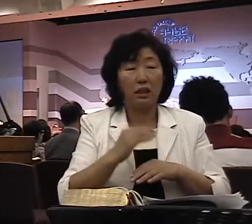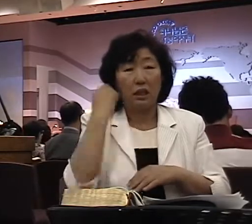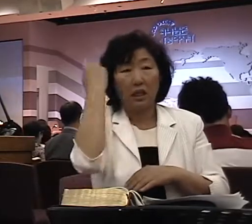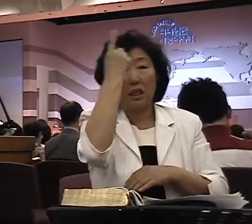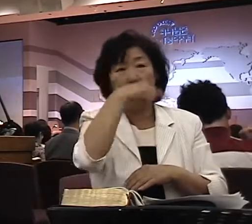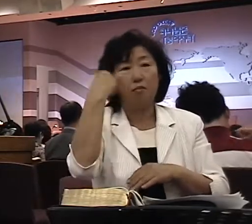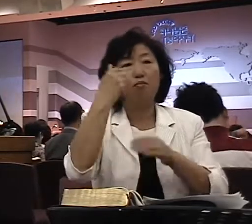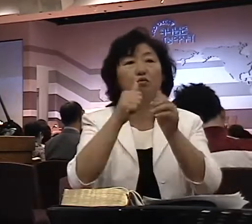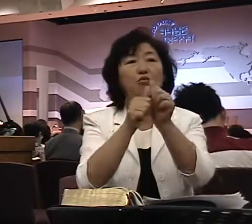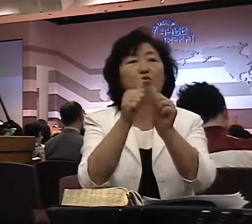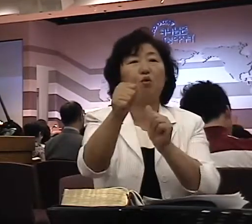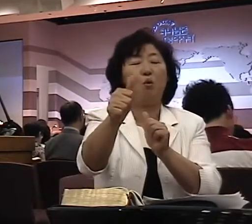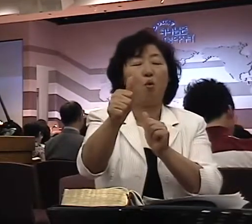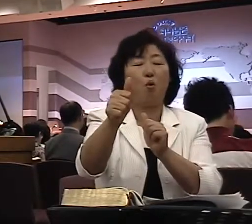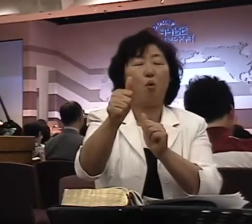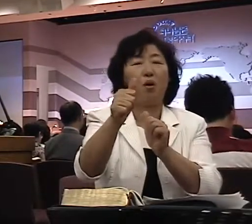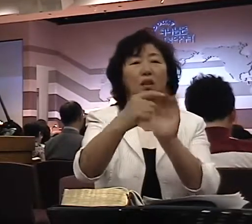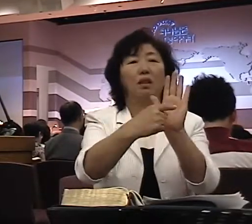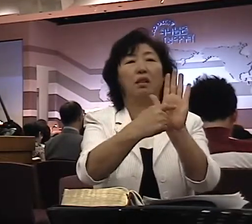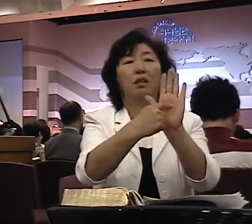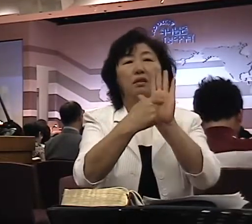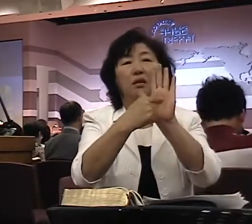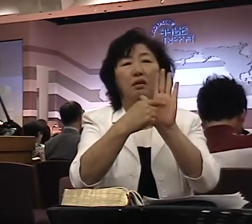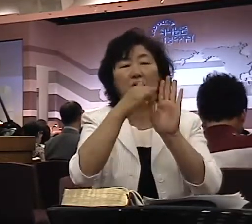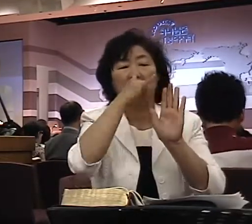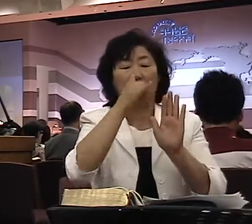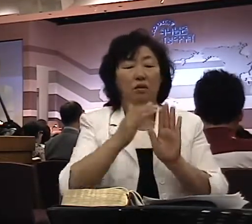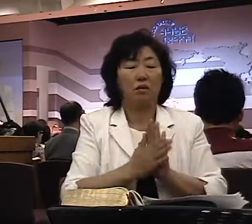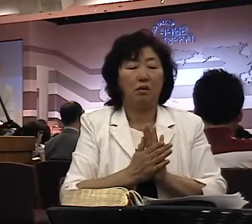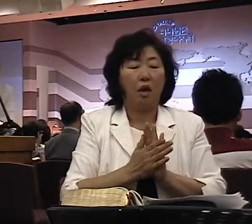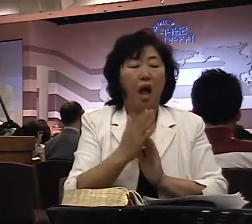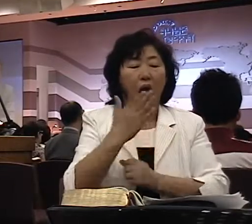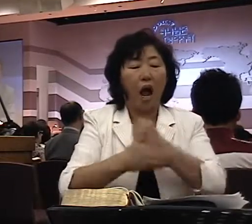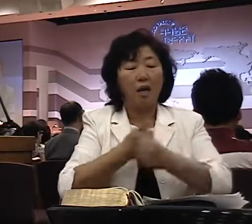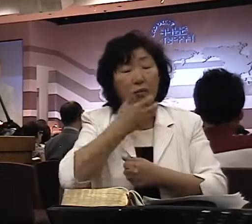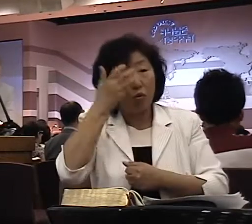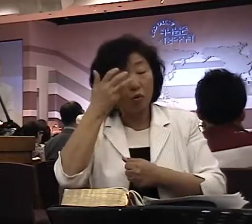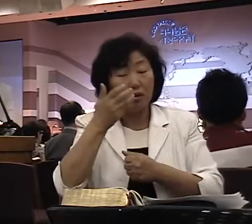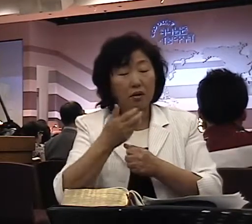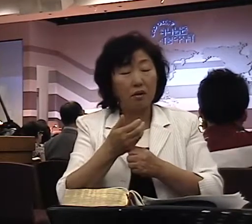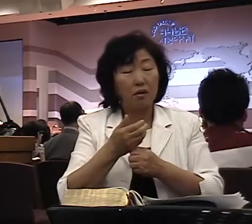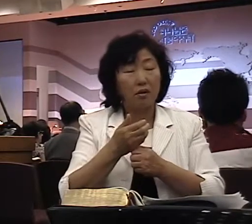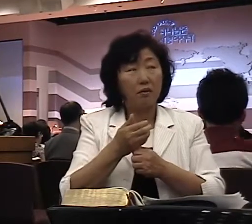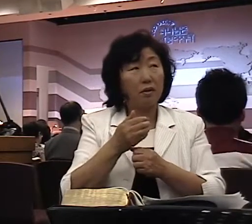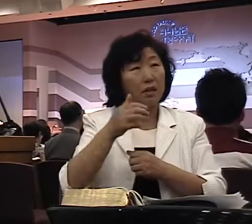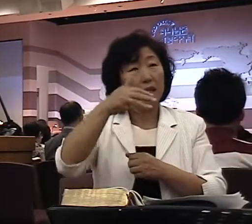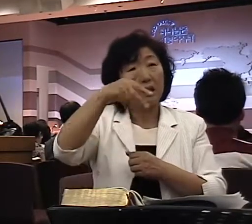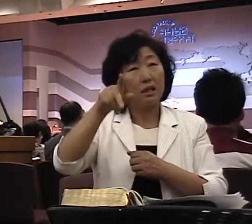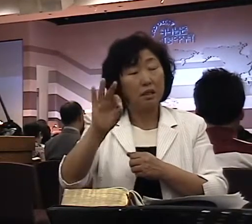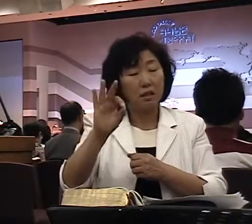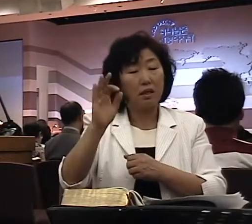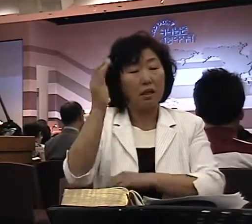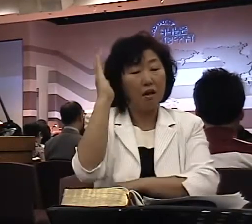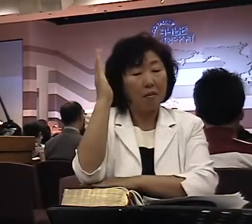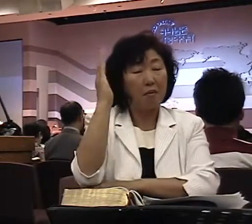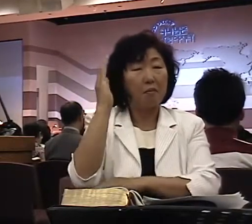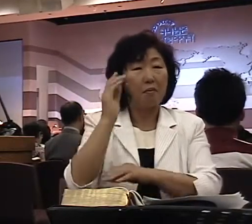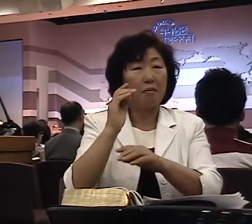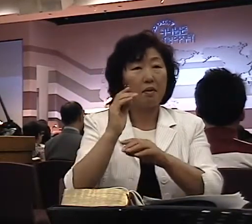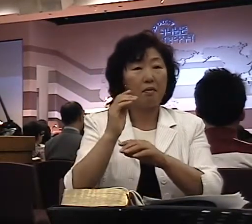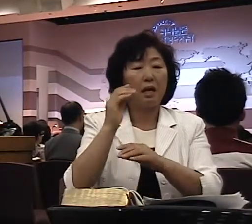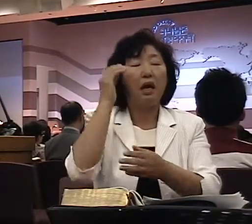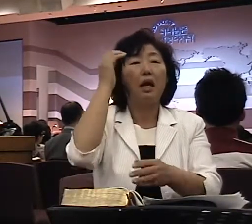인물로 등장하게 되는 것입니다. 하나님의 꿈의 시작이 담겨있는 그 창세기 말씀에 결론을 지을 수